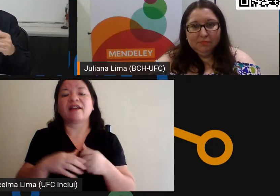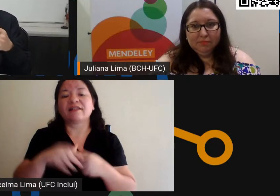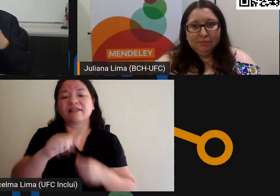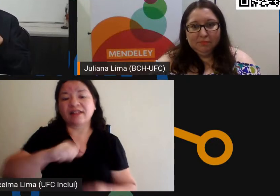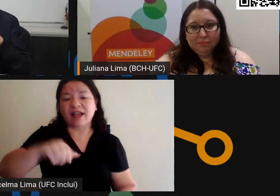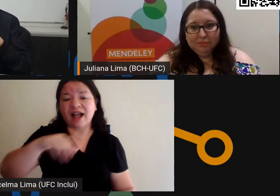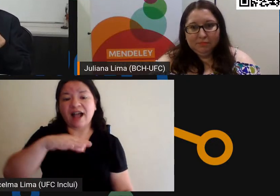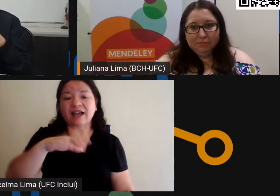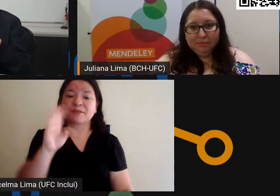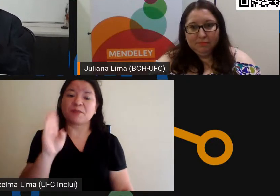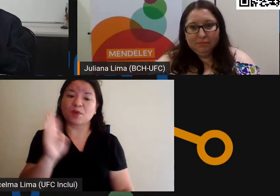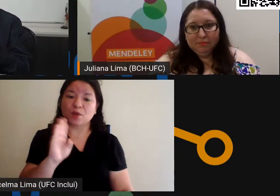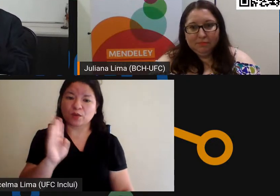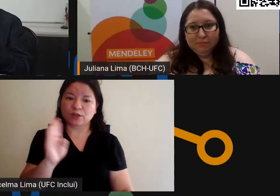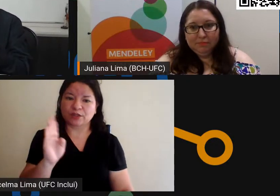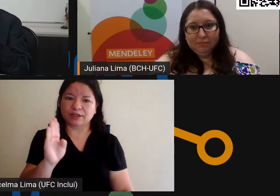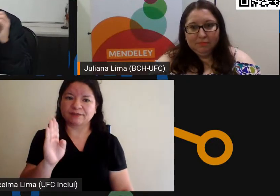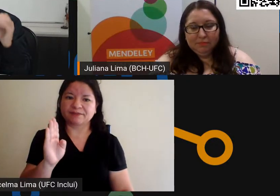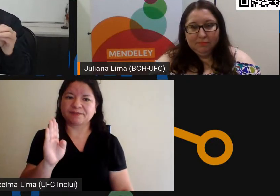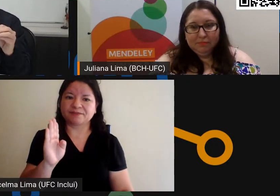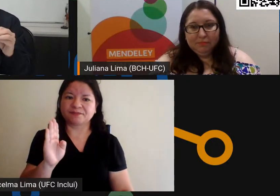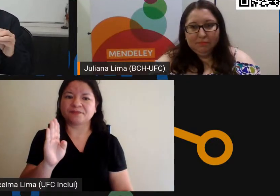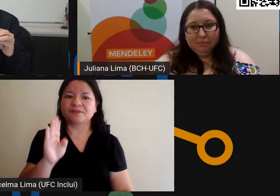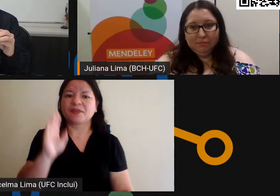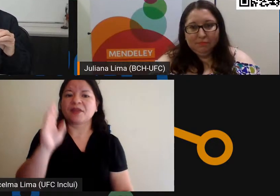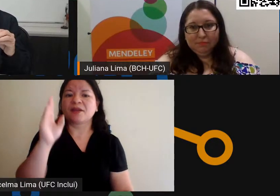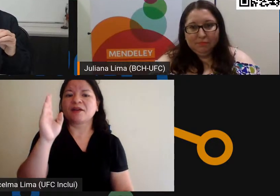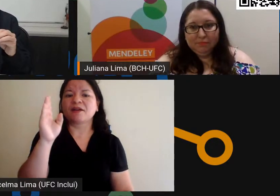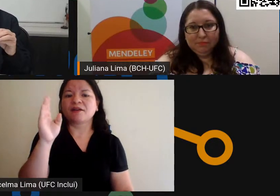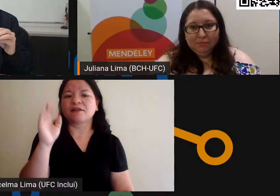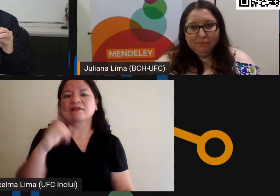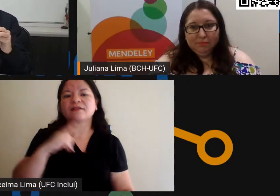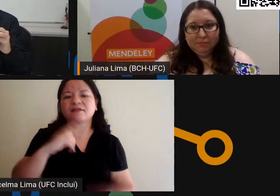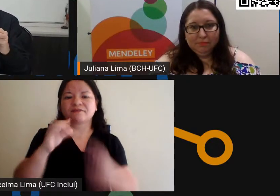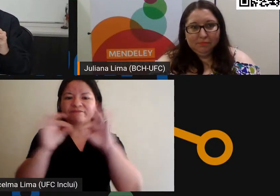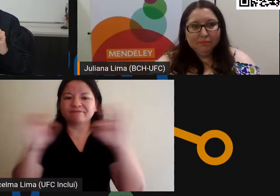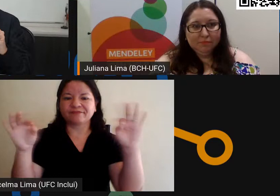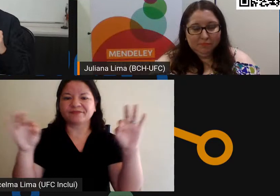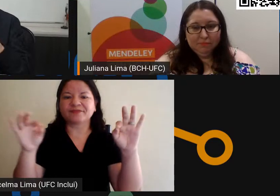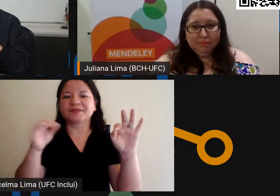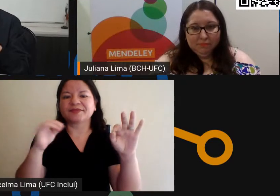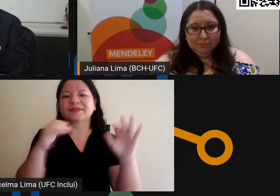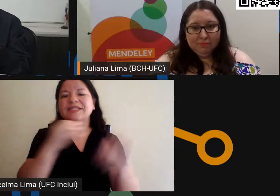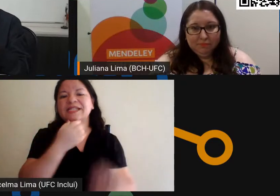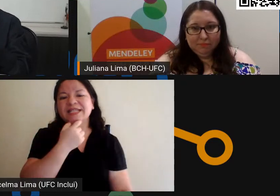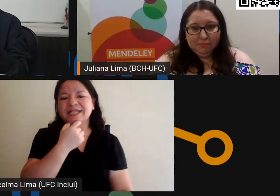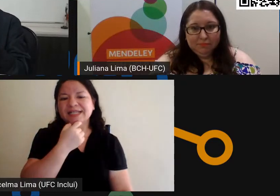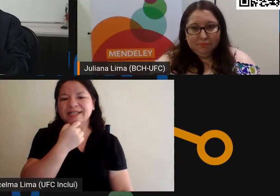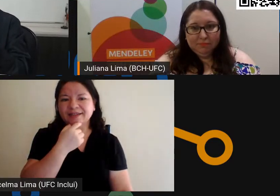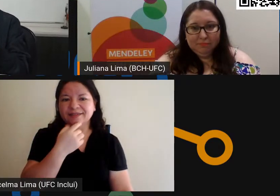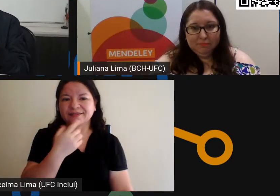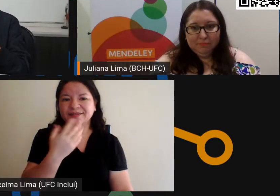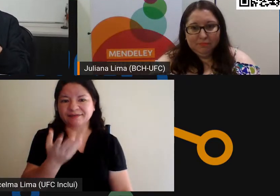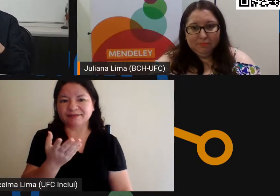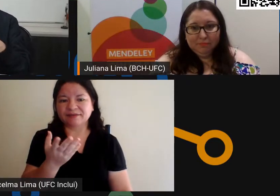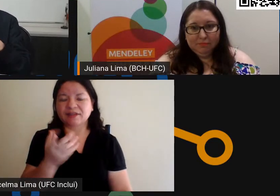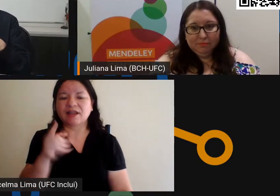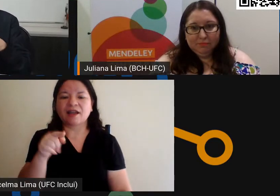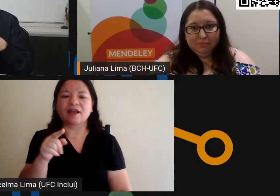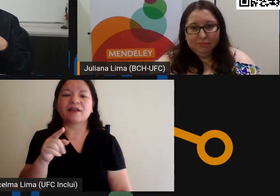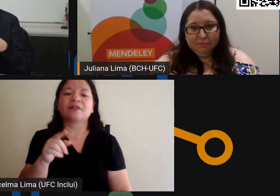chama Brazilian Journal of Medical and Biological Research. Ela fica sediada em Ribeirão Preto, na